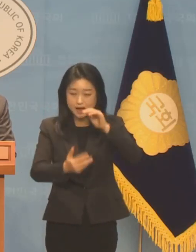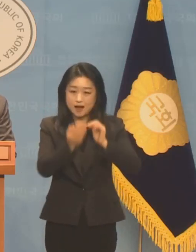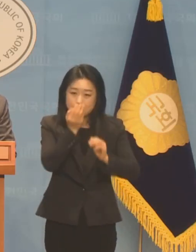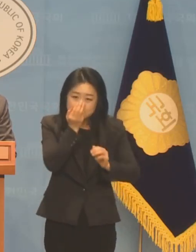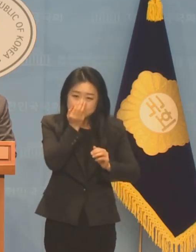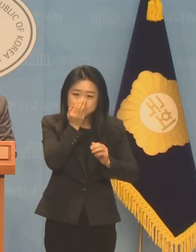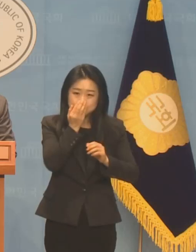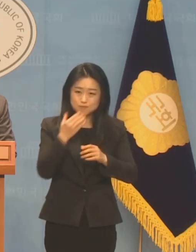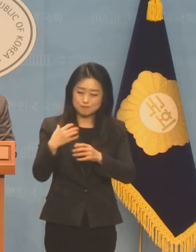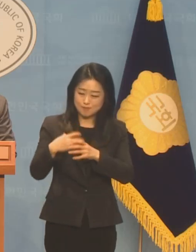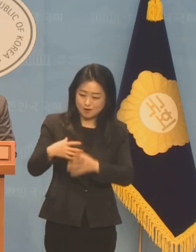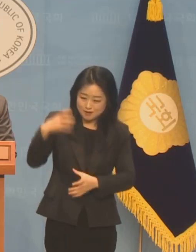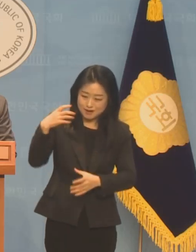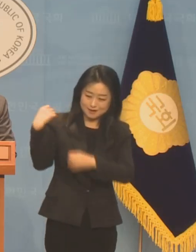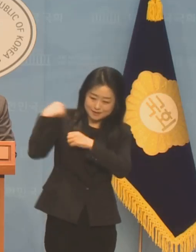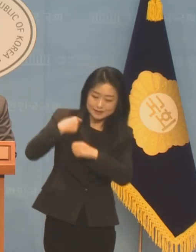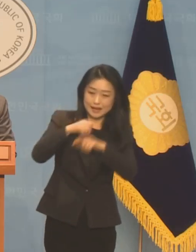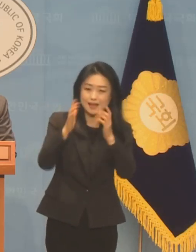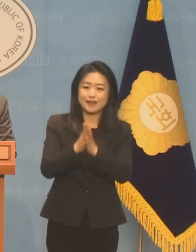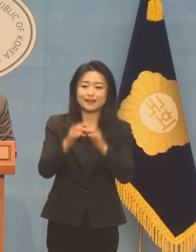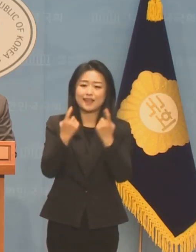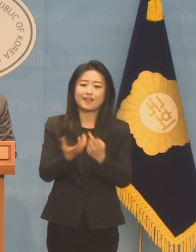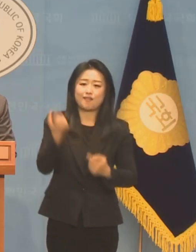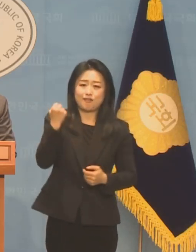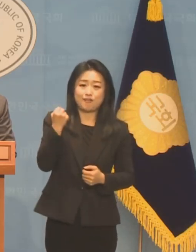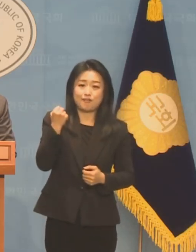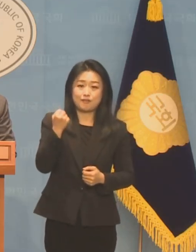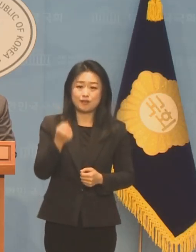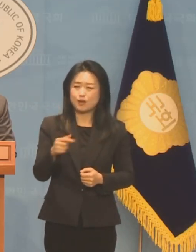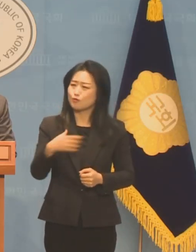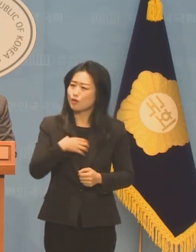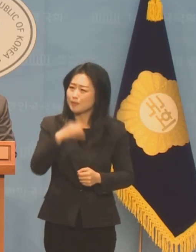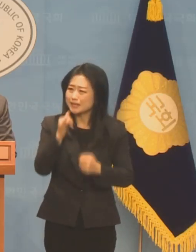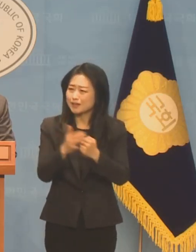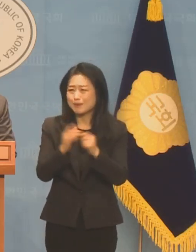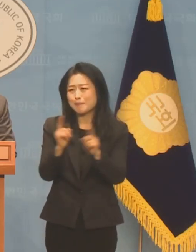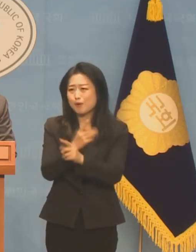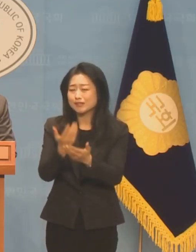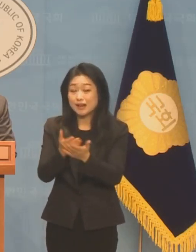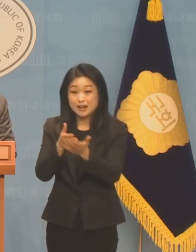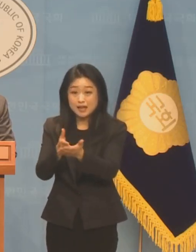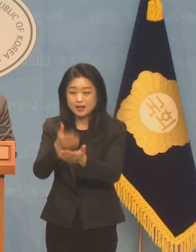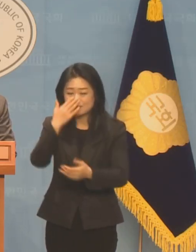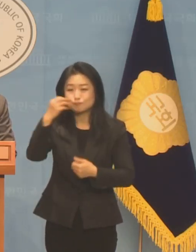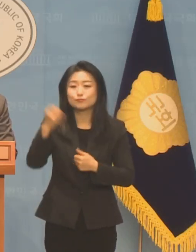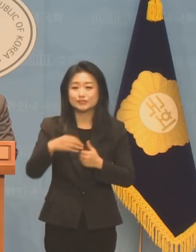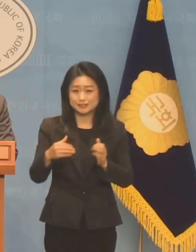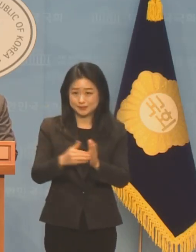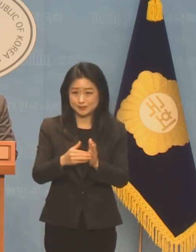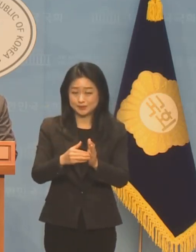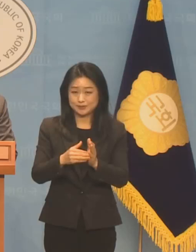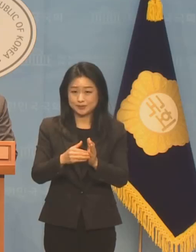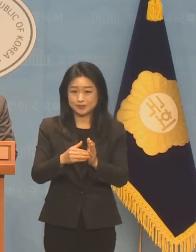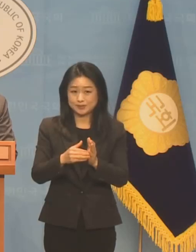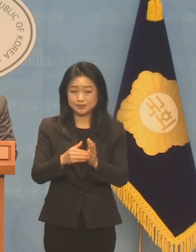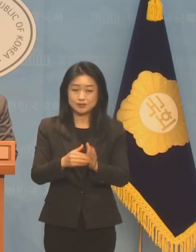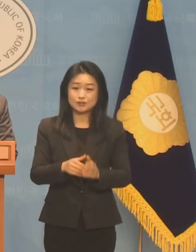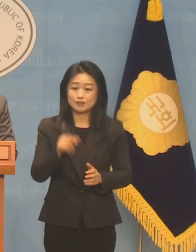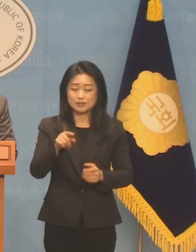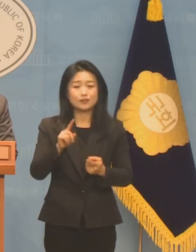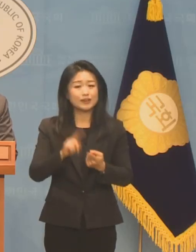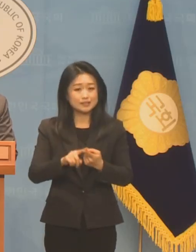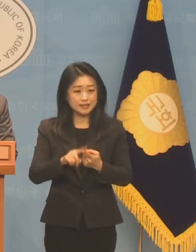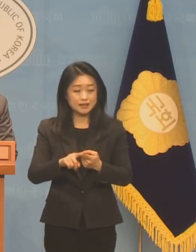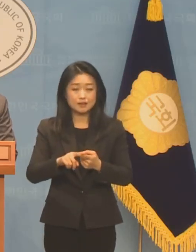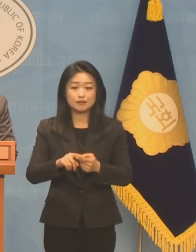하였고, 안전장비가 문제가 있어 교체해달라고 했던 요구도 묵살하였습니다. 이런 블랙